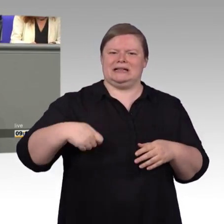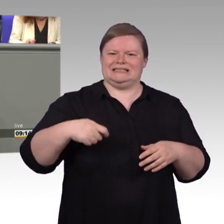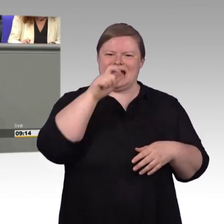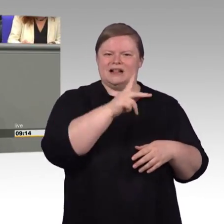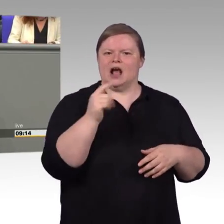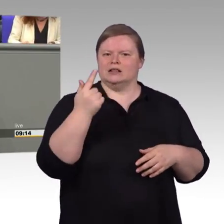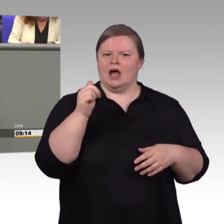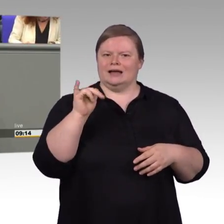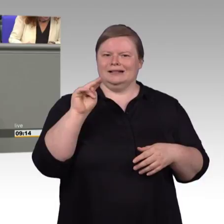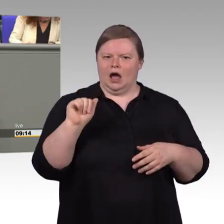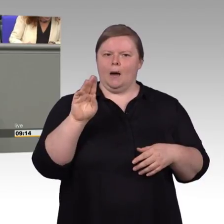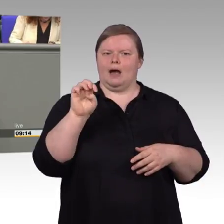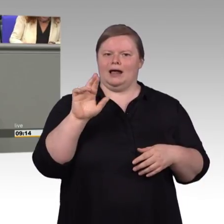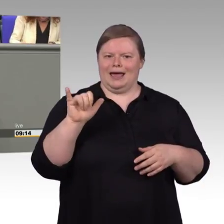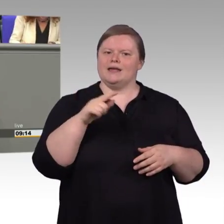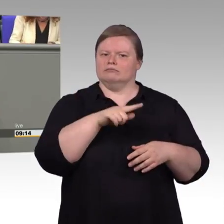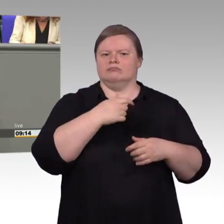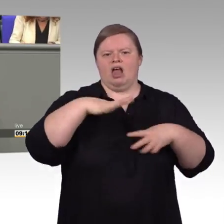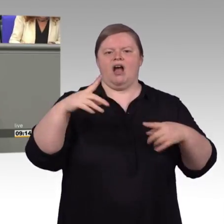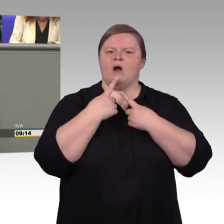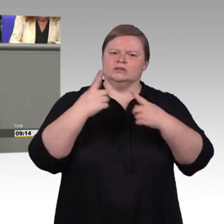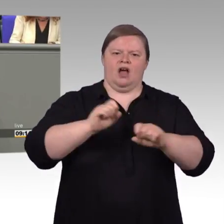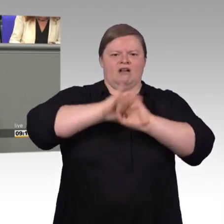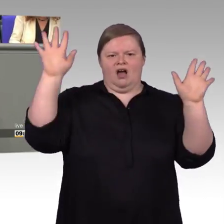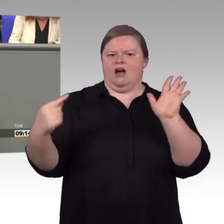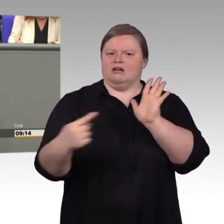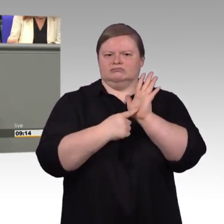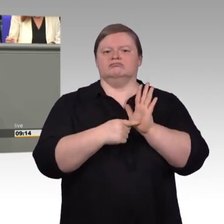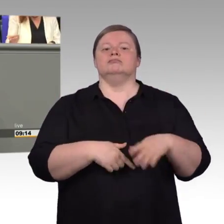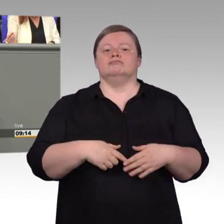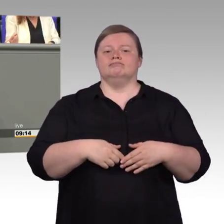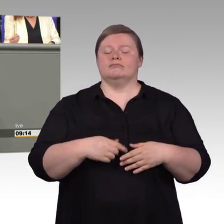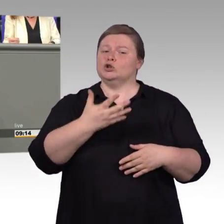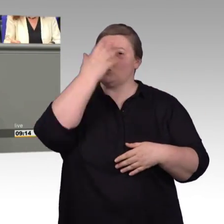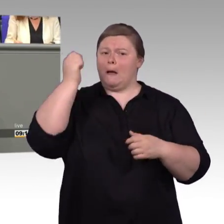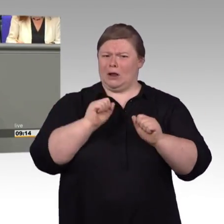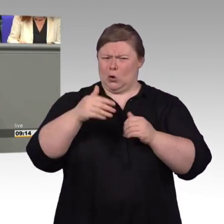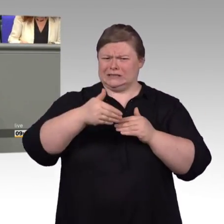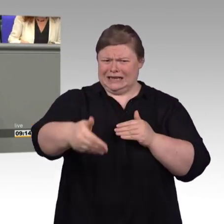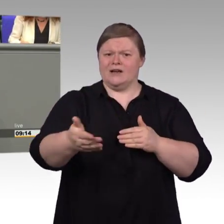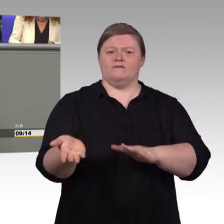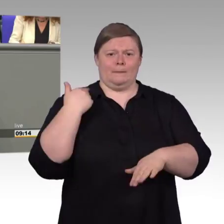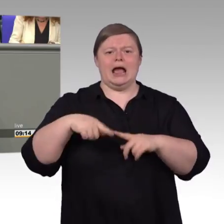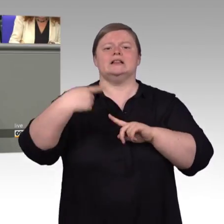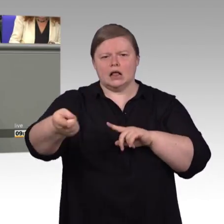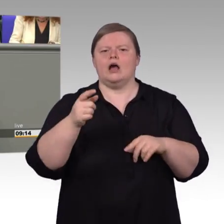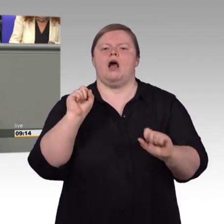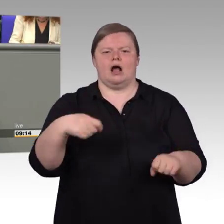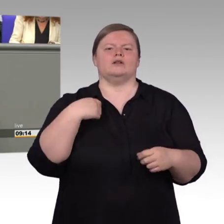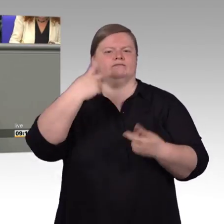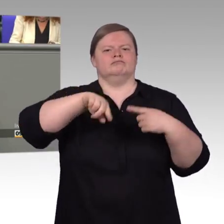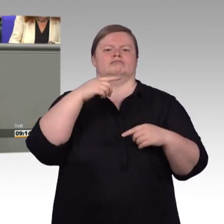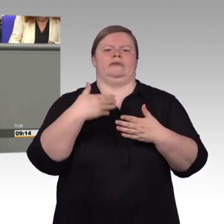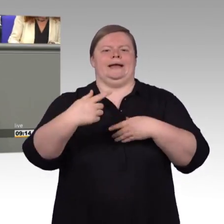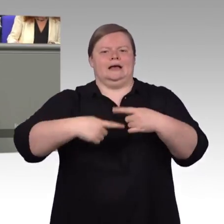grundlegend etwa Anwaltsgebühren deckeln. Eine ganz wichtige Maßnahme. Das zeigt, dass wir auch hier die Befürchtungen und Sorgen in der Bevölkerung aufnehmen und handeln,